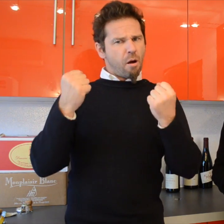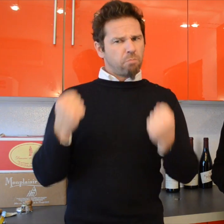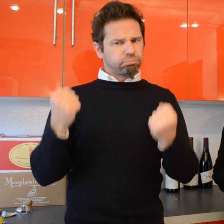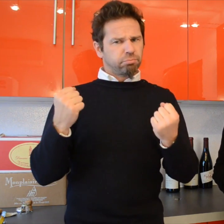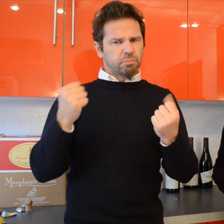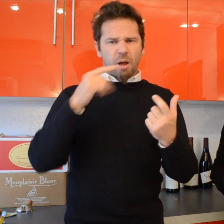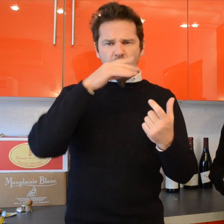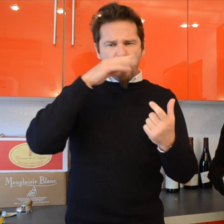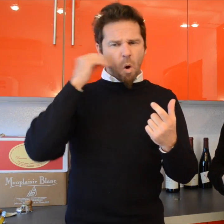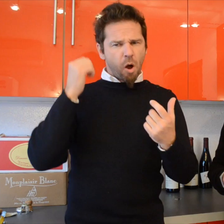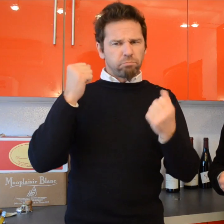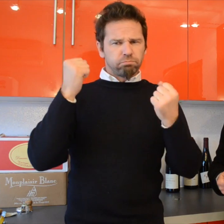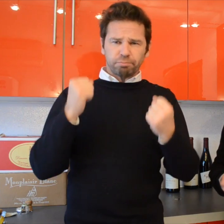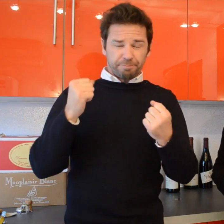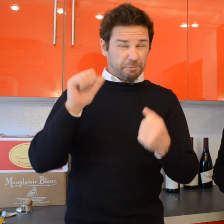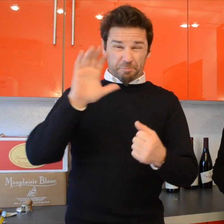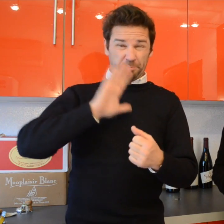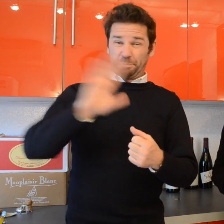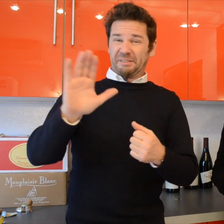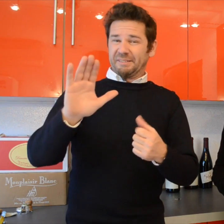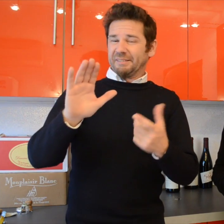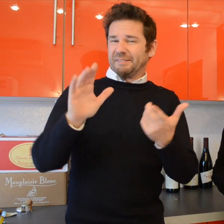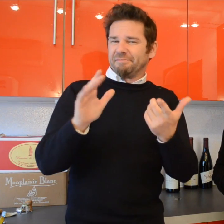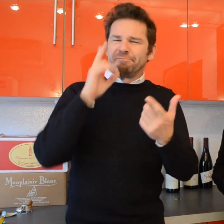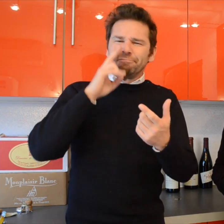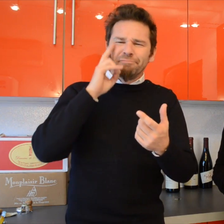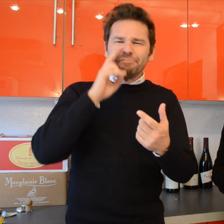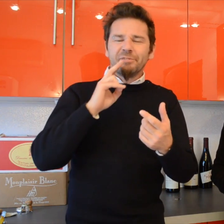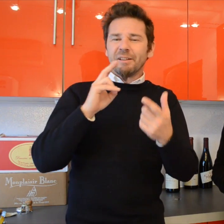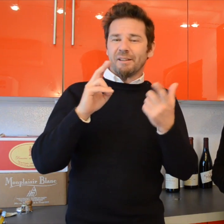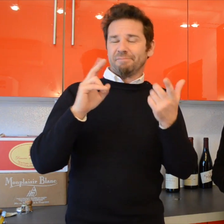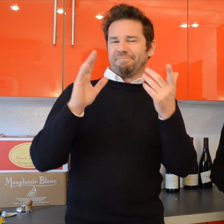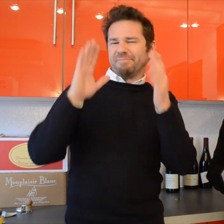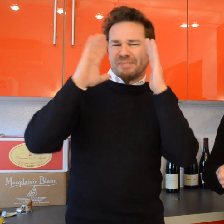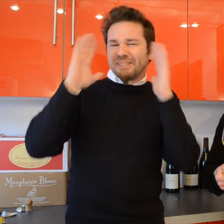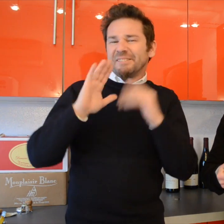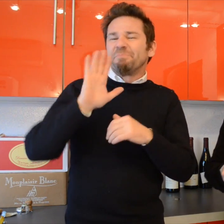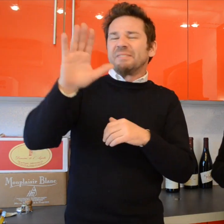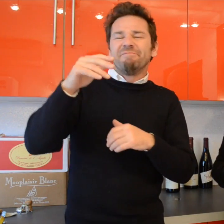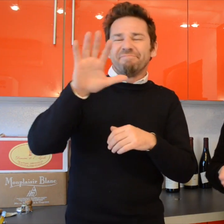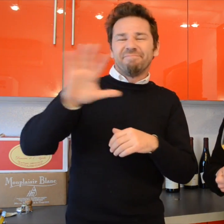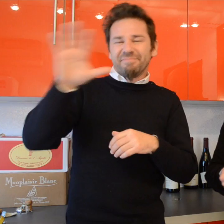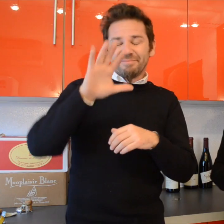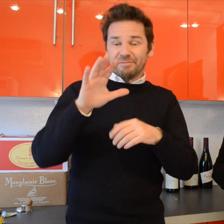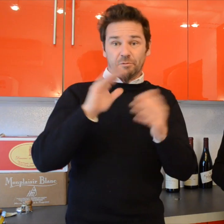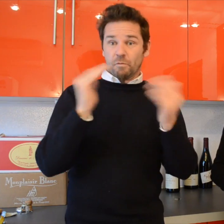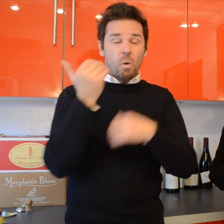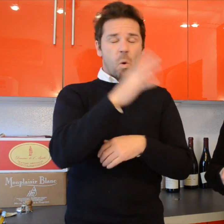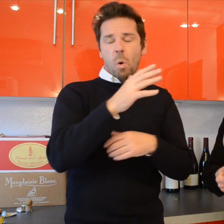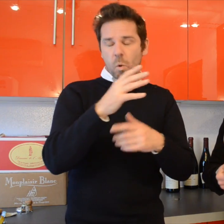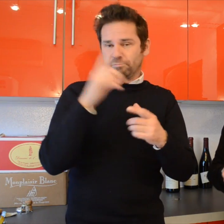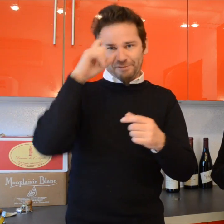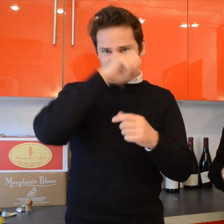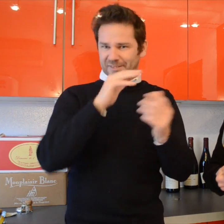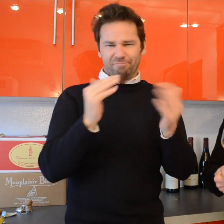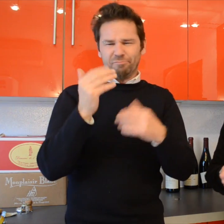aromatique qui lui est très propre, qu'on confond rarement avec d'autres cépages, à part parfois peut-être avec du muscat, parce